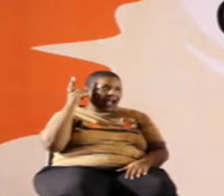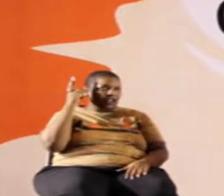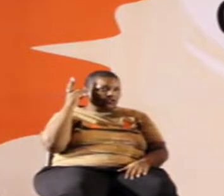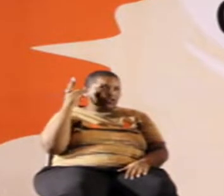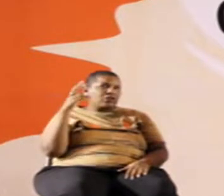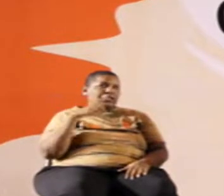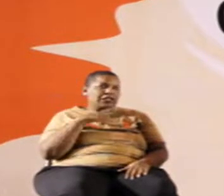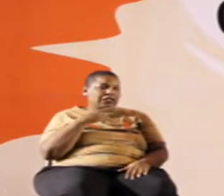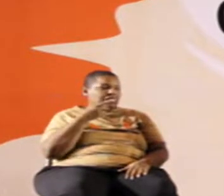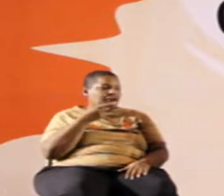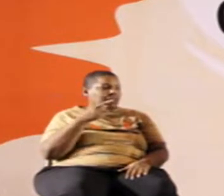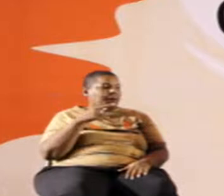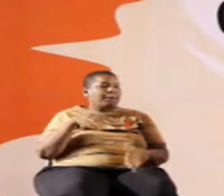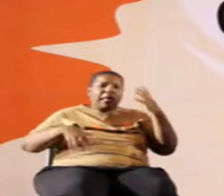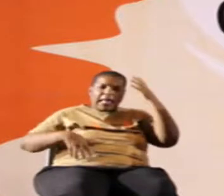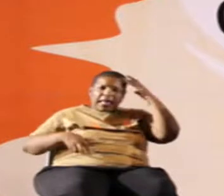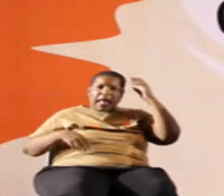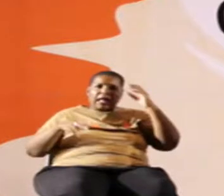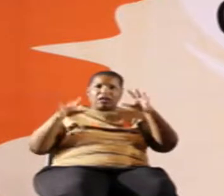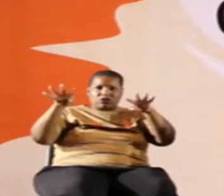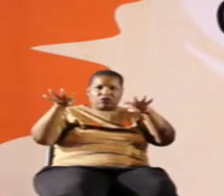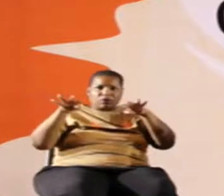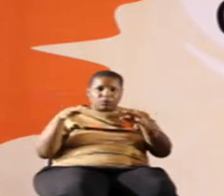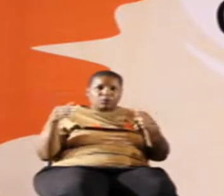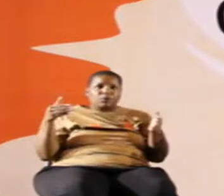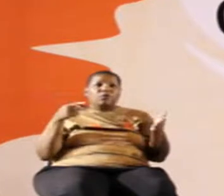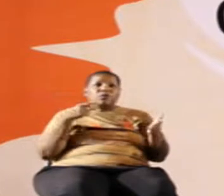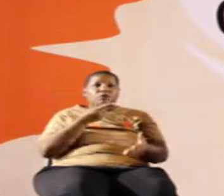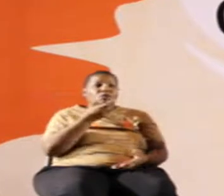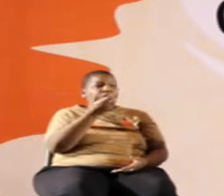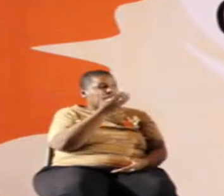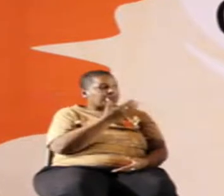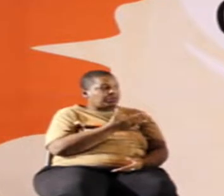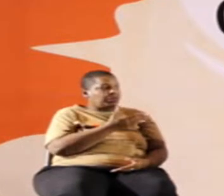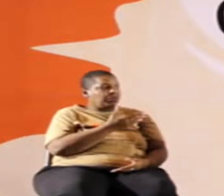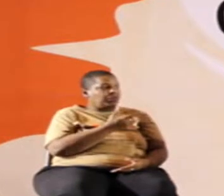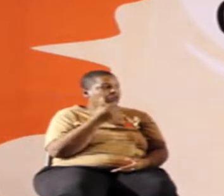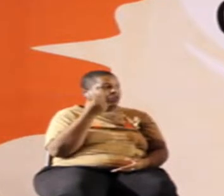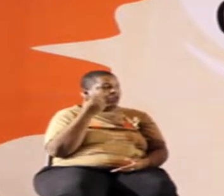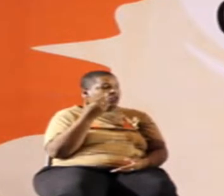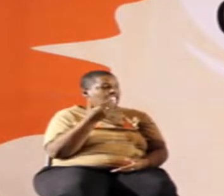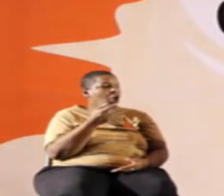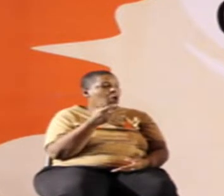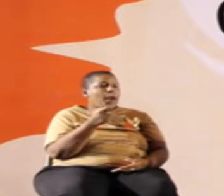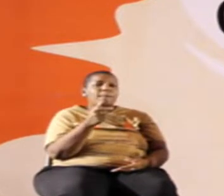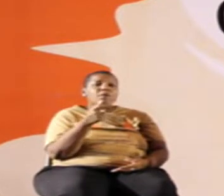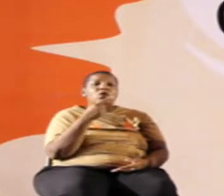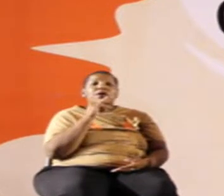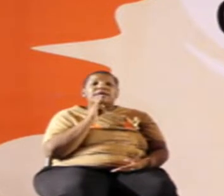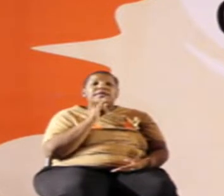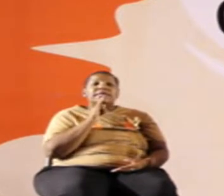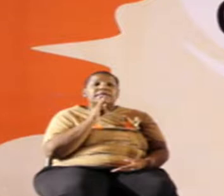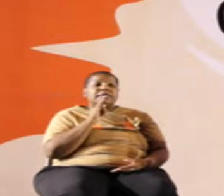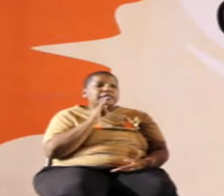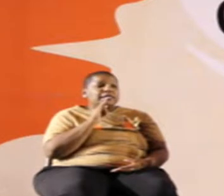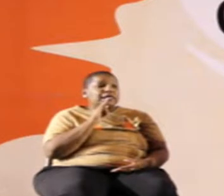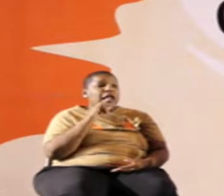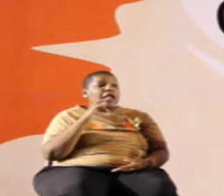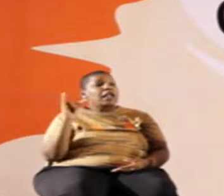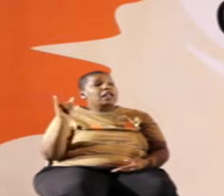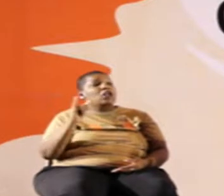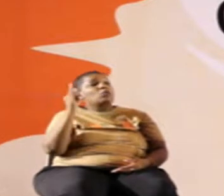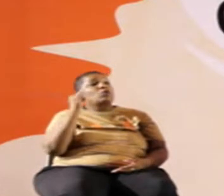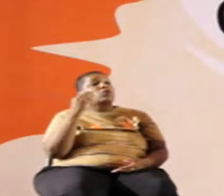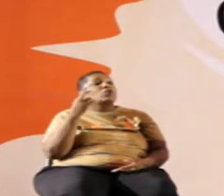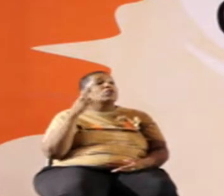vieram as macacas de auditório, naturalmente que eu vou dar um a ela e vou deixar ali na frente, eu trouxe poucos exemplares. A importância